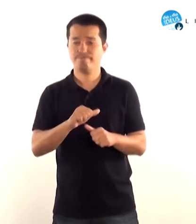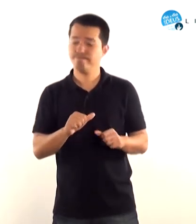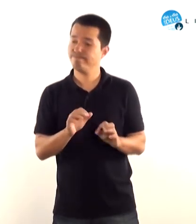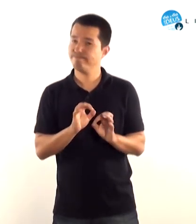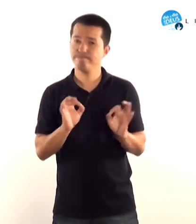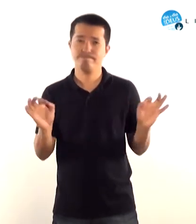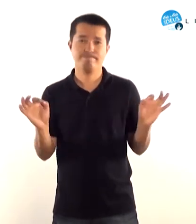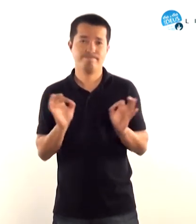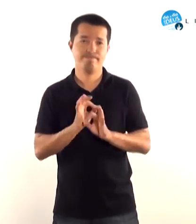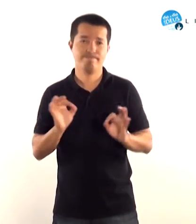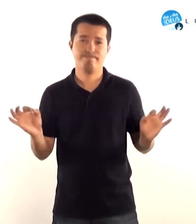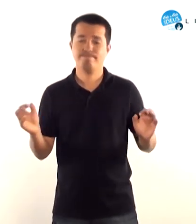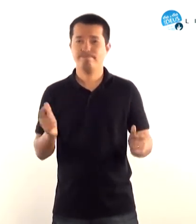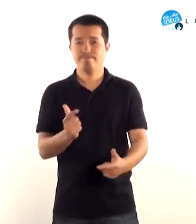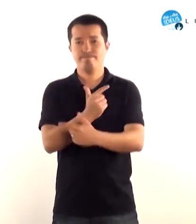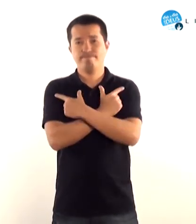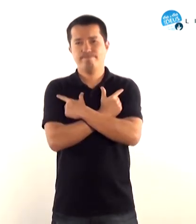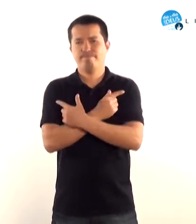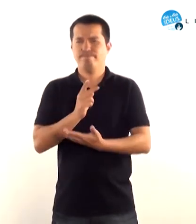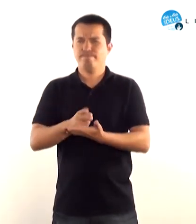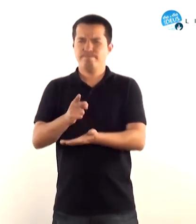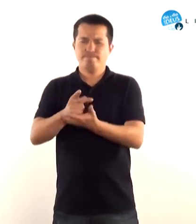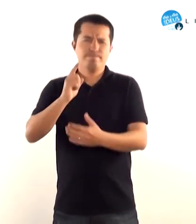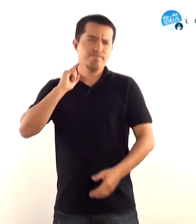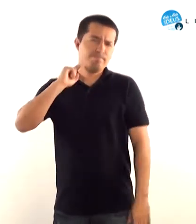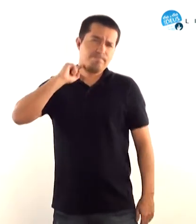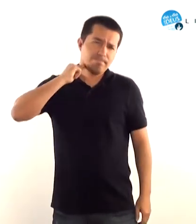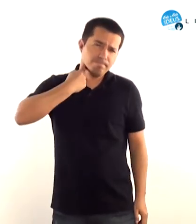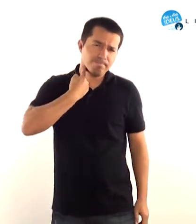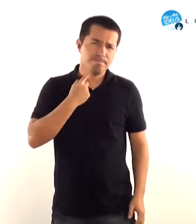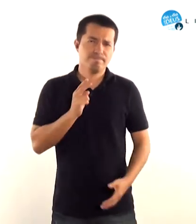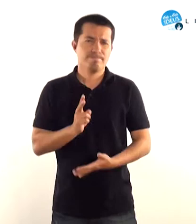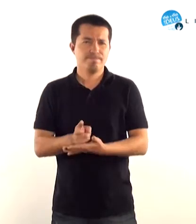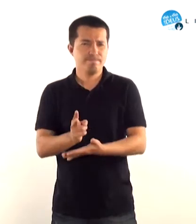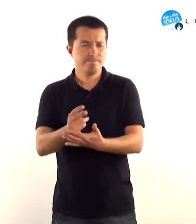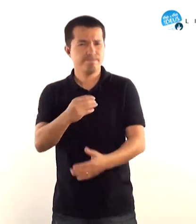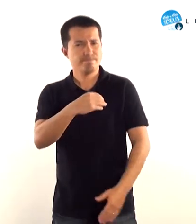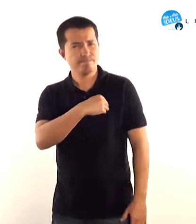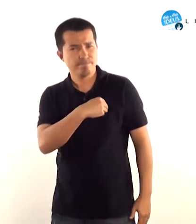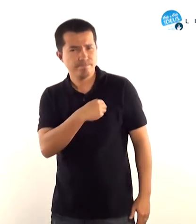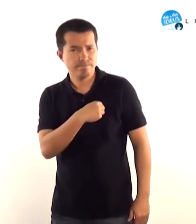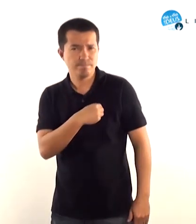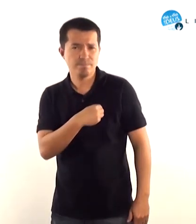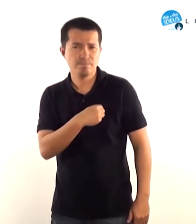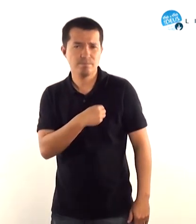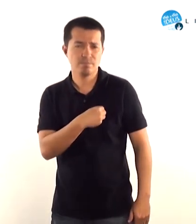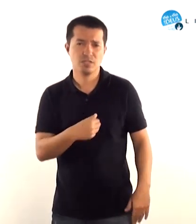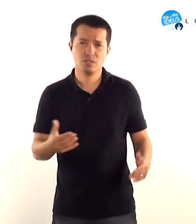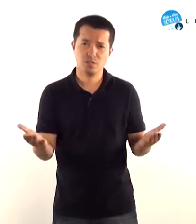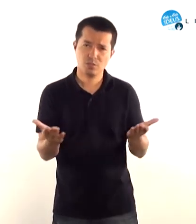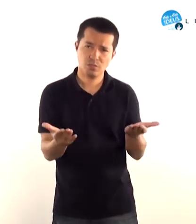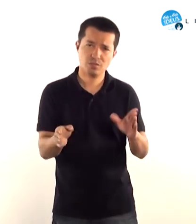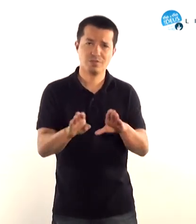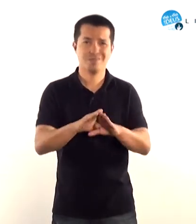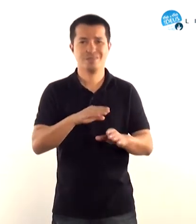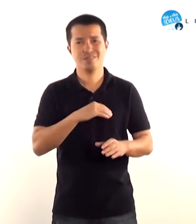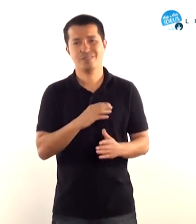E nada mudou na vida de Ló. E no capítulo 19 do livro de Gênesis, Deus